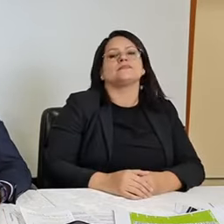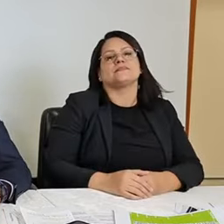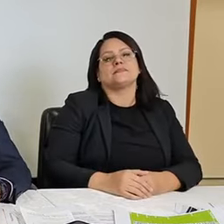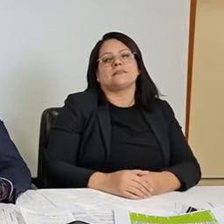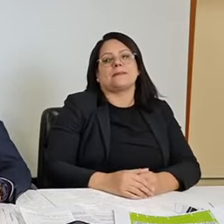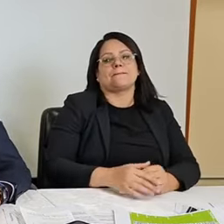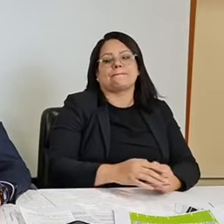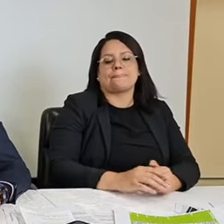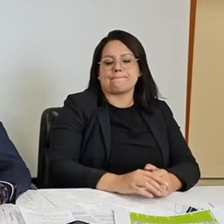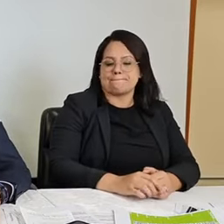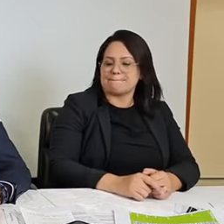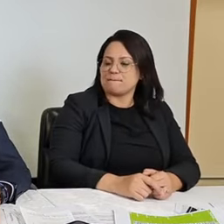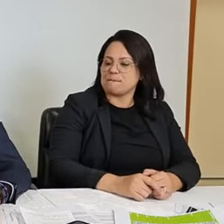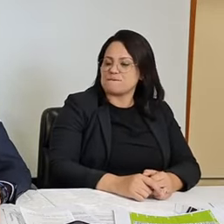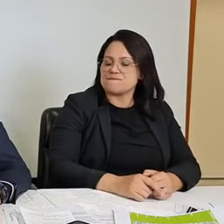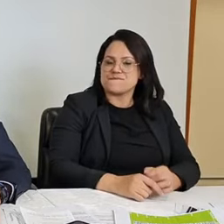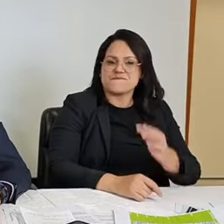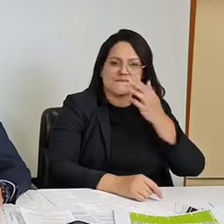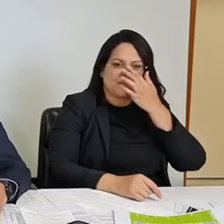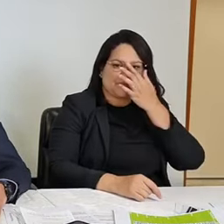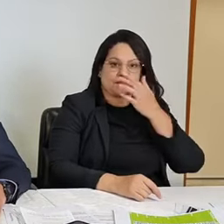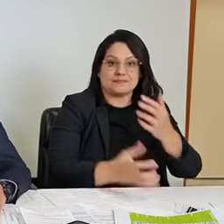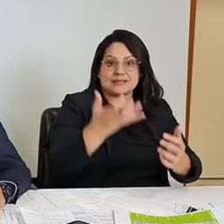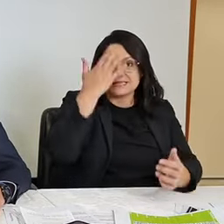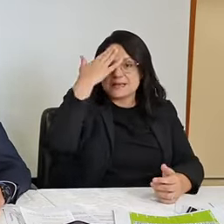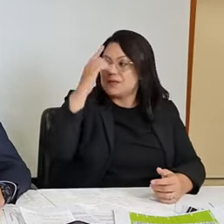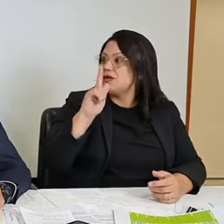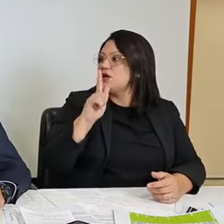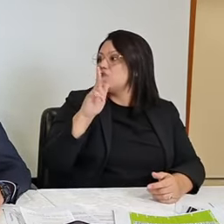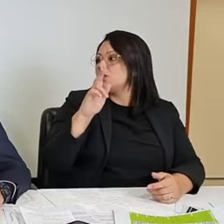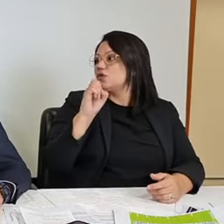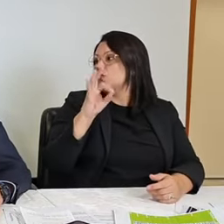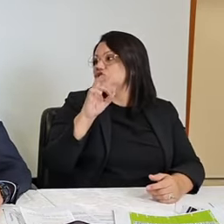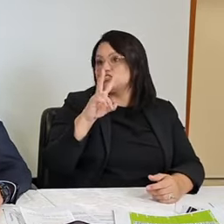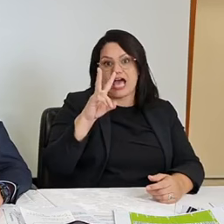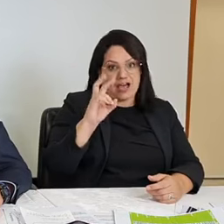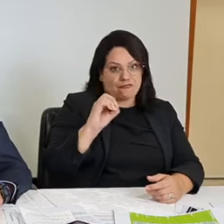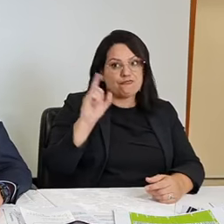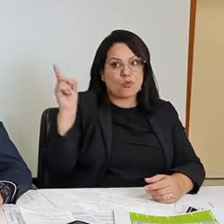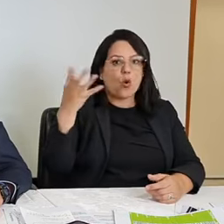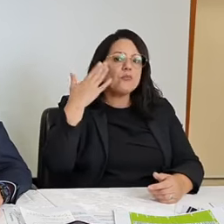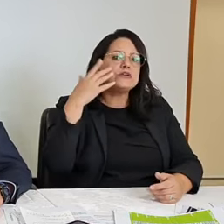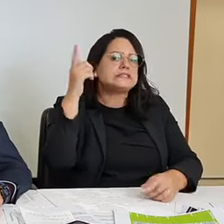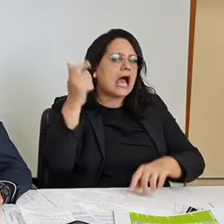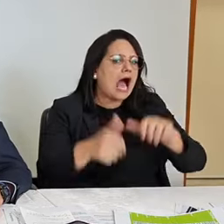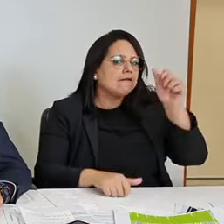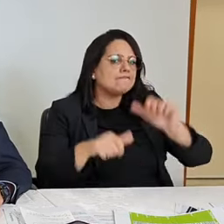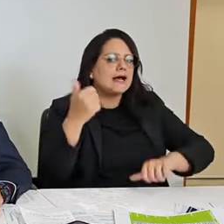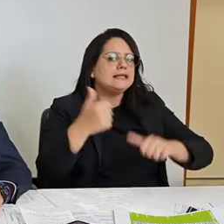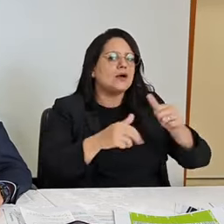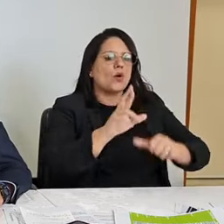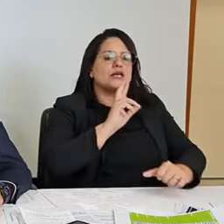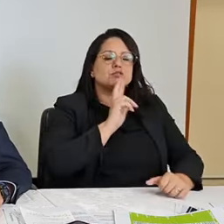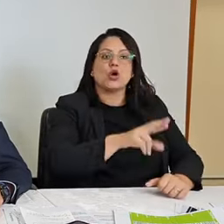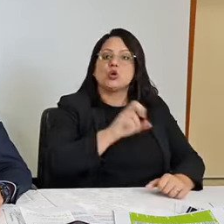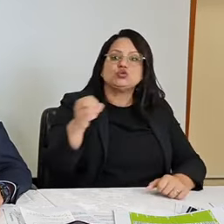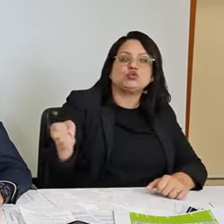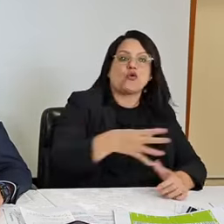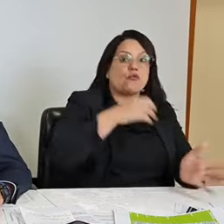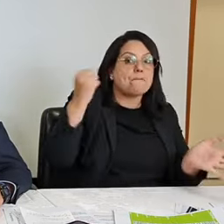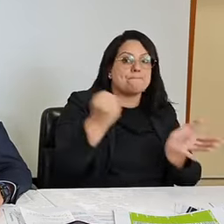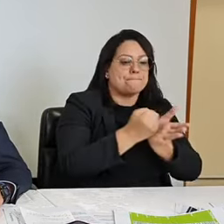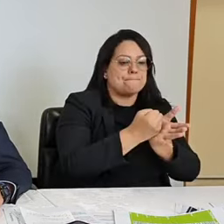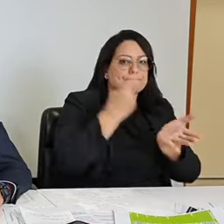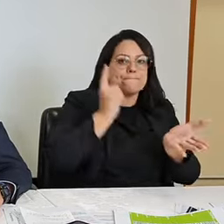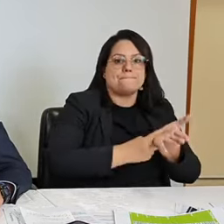Chegou mais uma. Gustavo, como é que você avalia o resultado do novo marco legal do saneamento, que